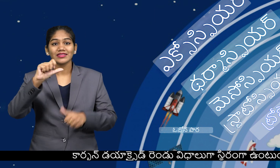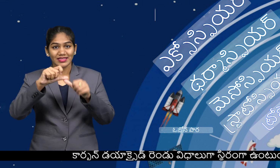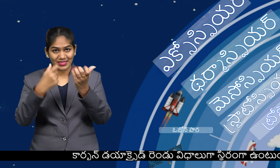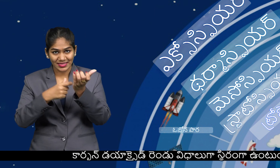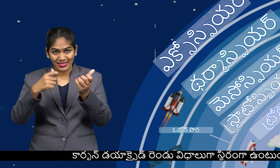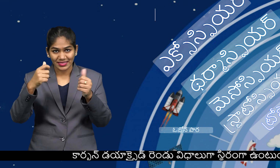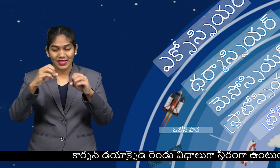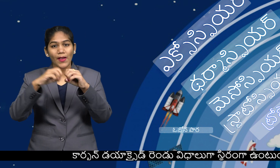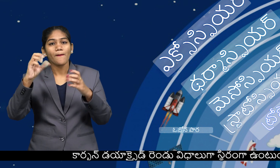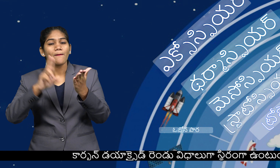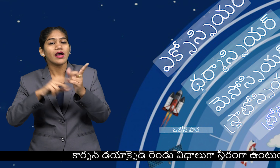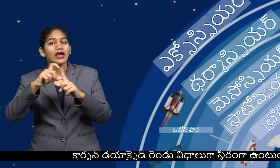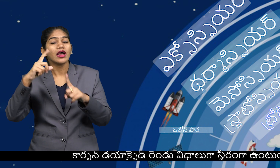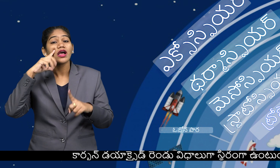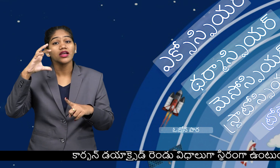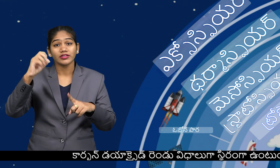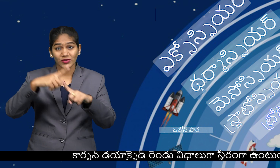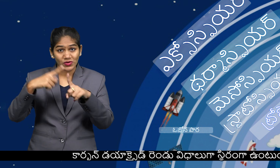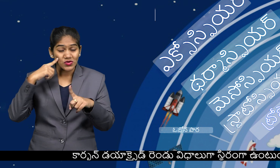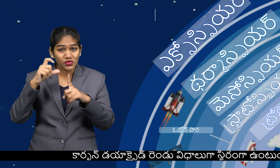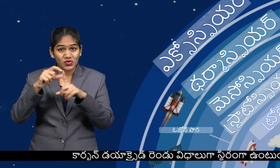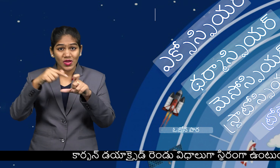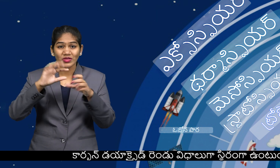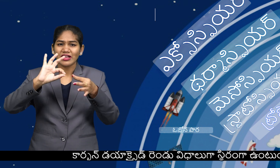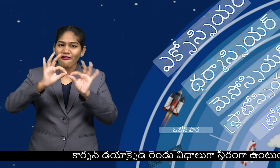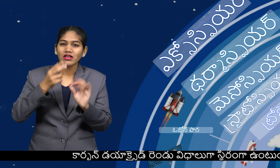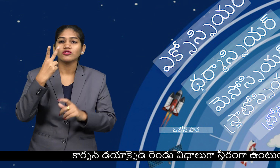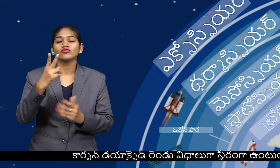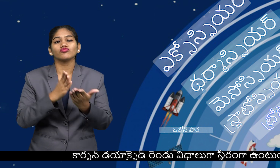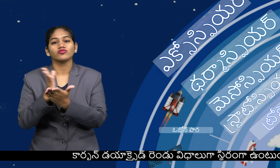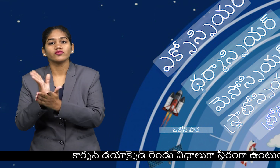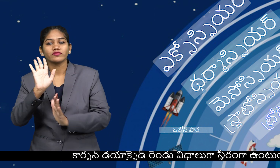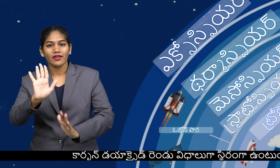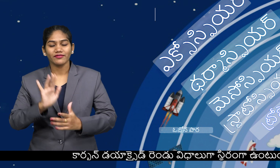కార్బన్ డయాక్సైడ్ 2 విధాలుగా స్థిరంగా ఉంటుంది.